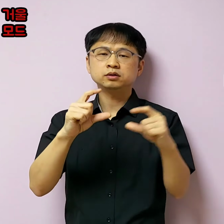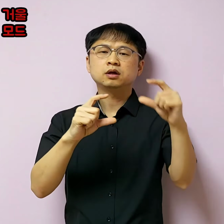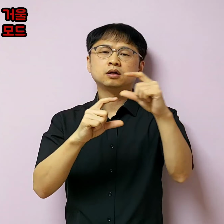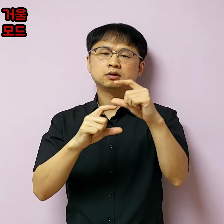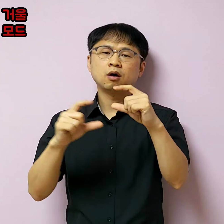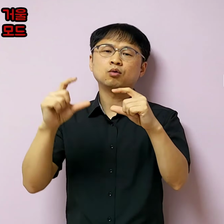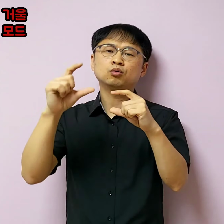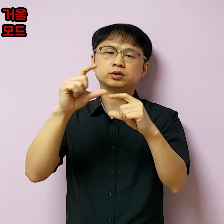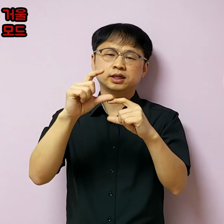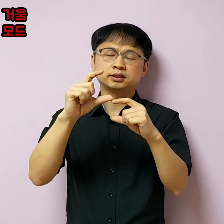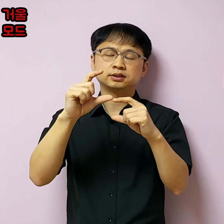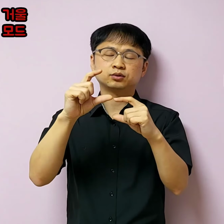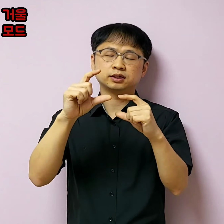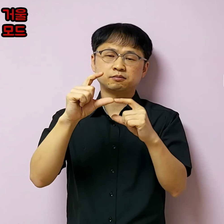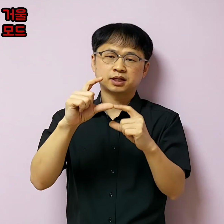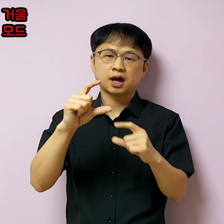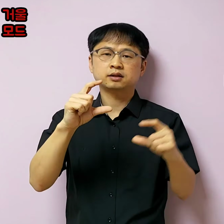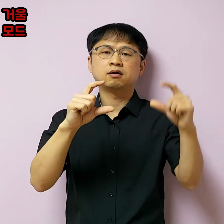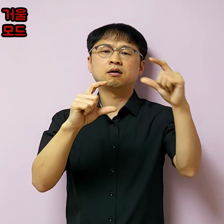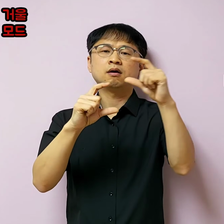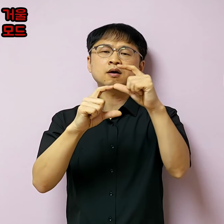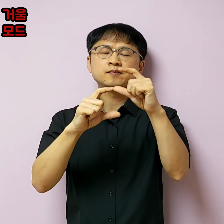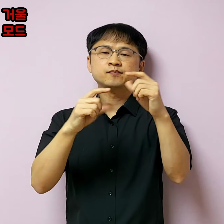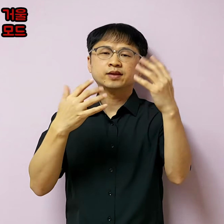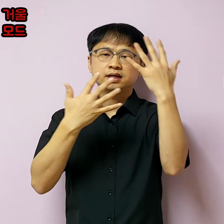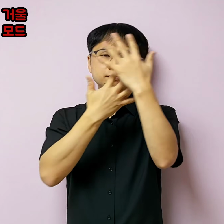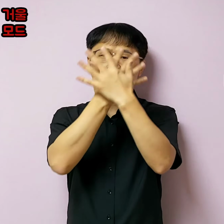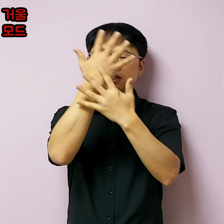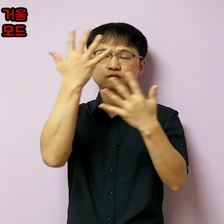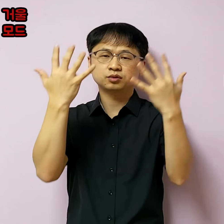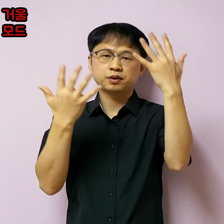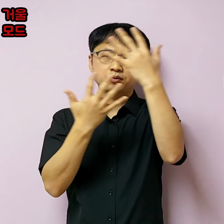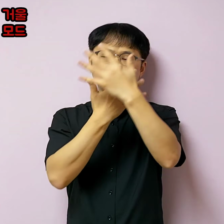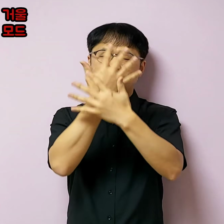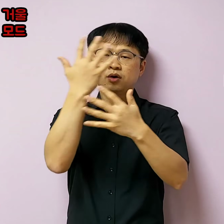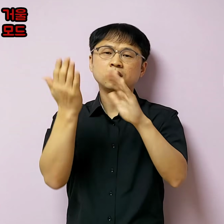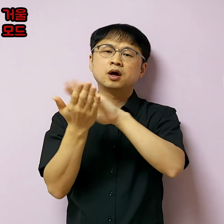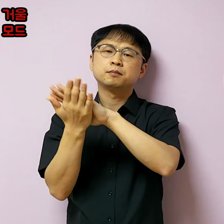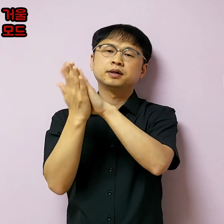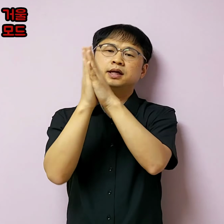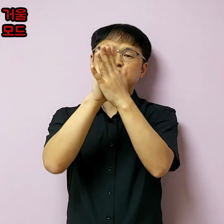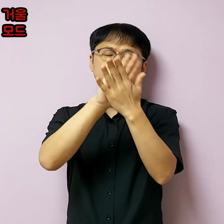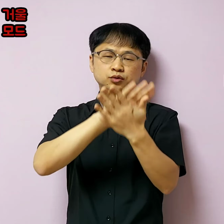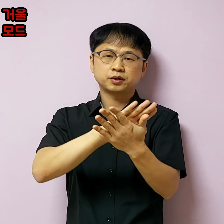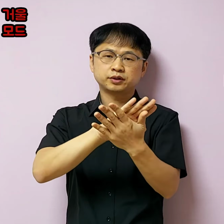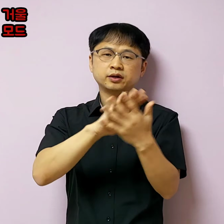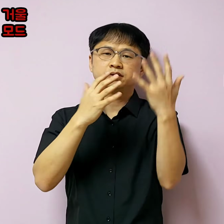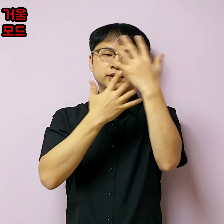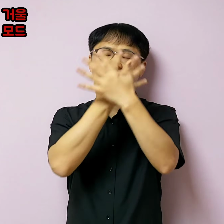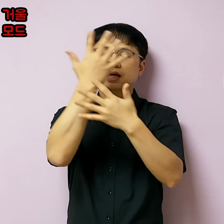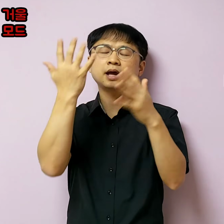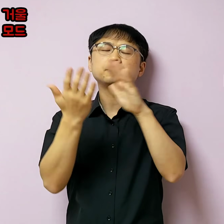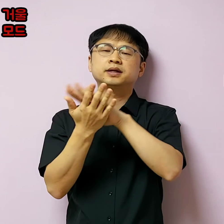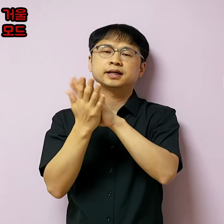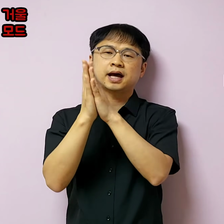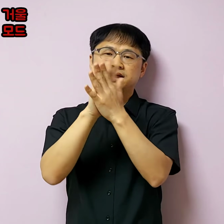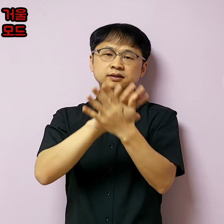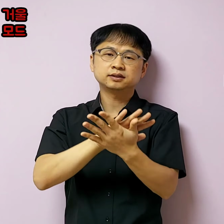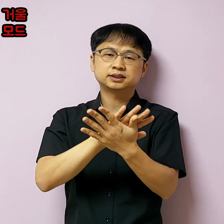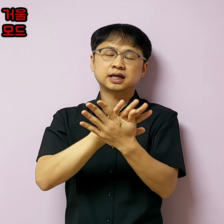혹은 더욱이라는 수어가 됩니다. 더 희미하다는 수어는 배웠고요. 변하다 수어도 배웠네요. 흐릿하게 변하다, 옅어지다